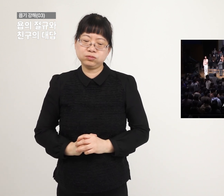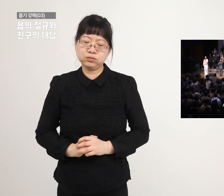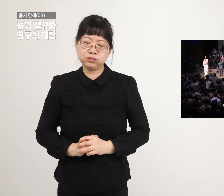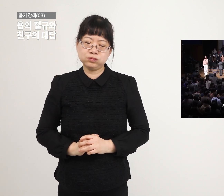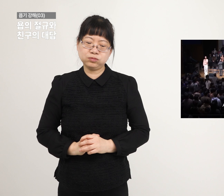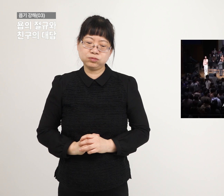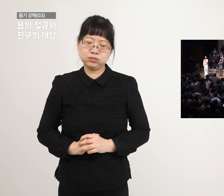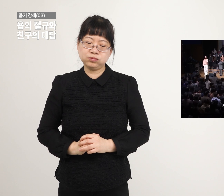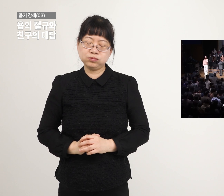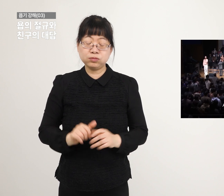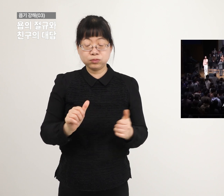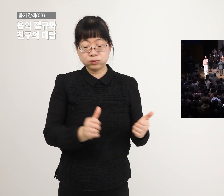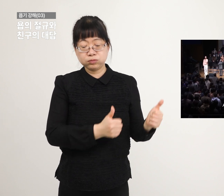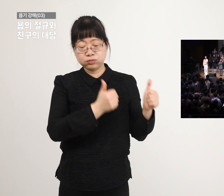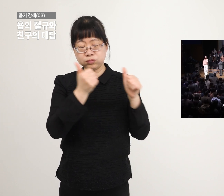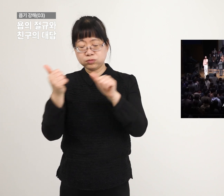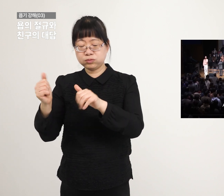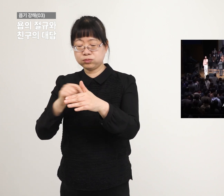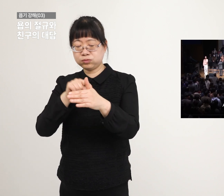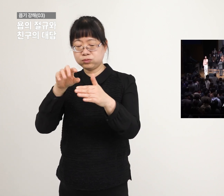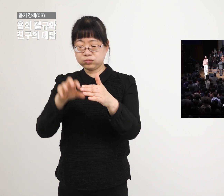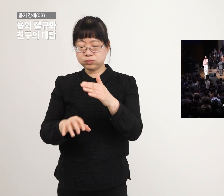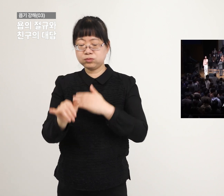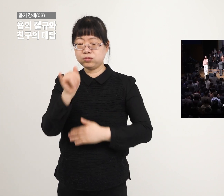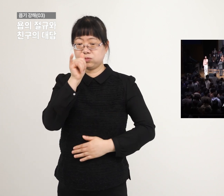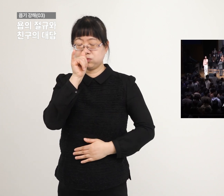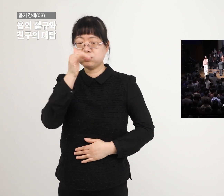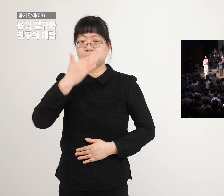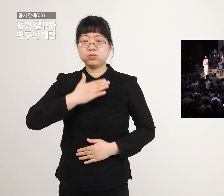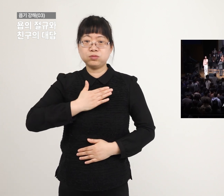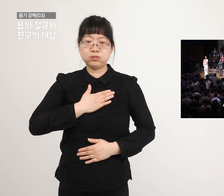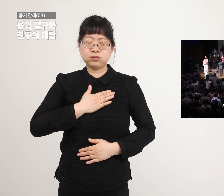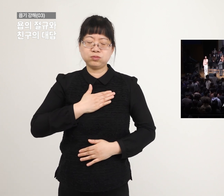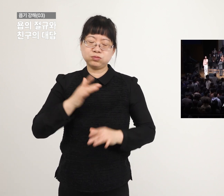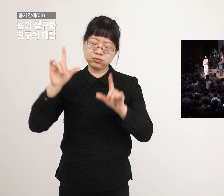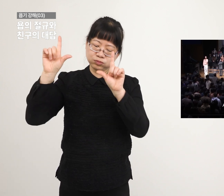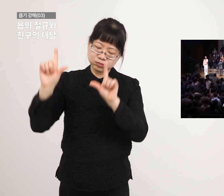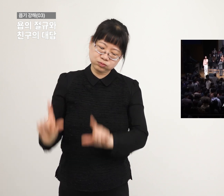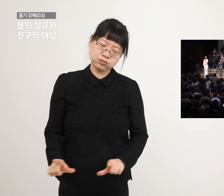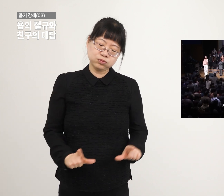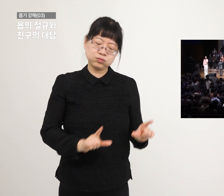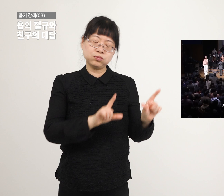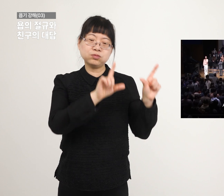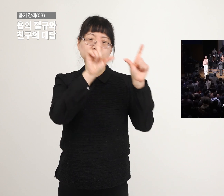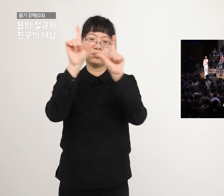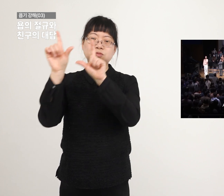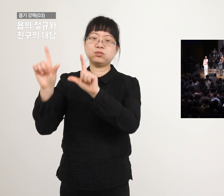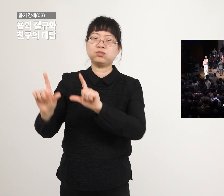사망 가운데 놓여진 나의 삶을